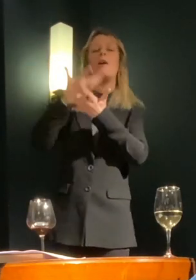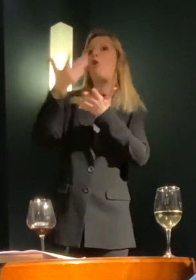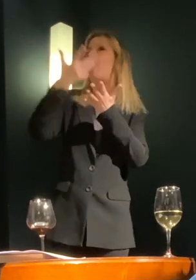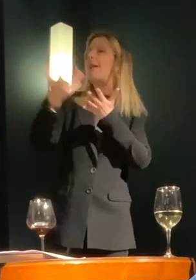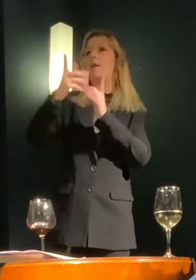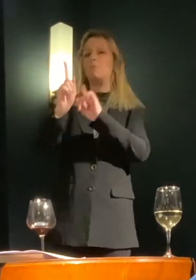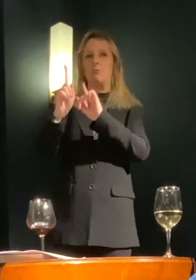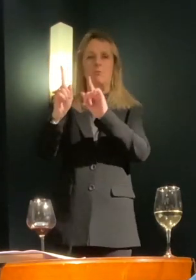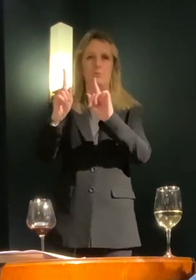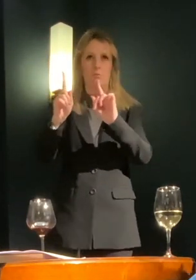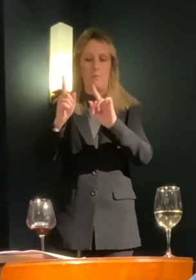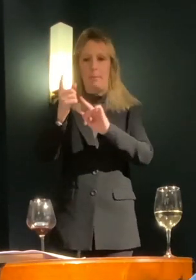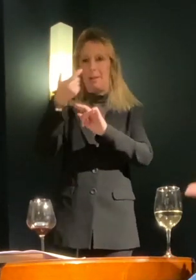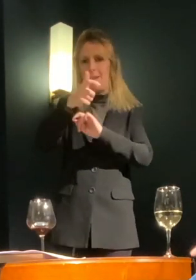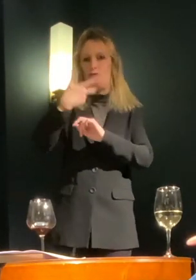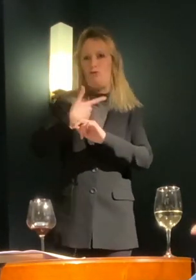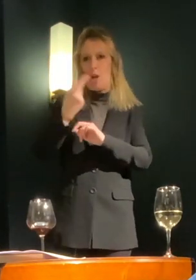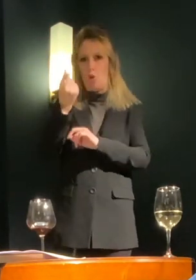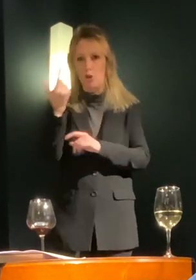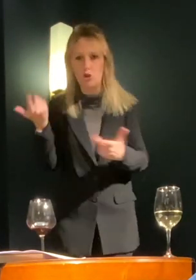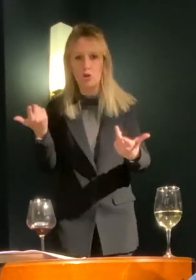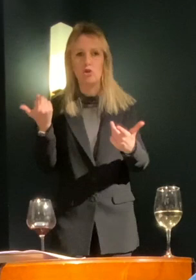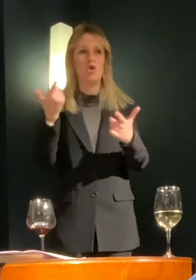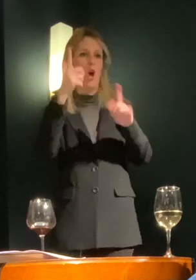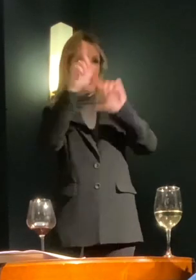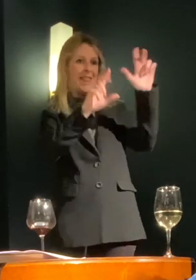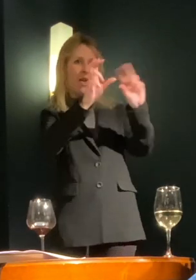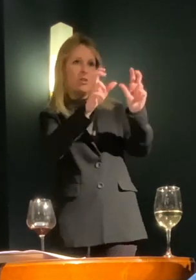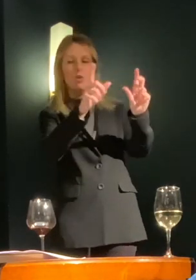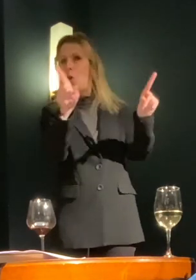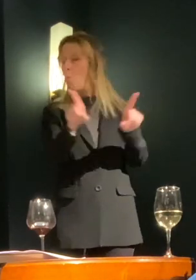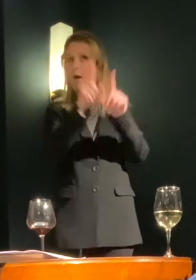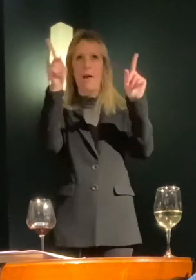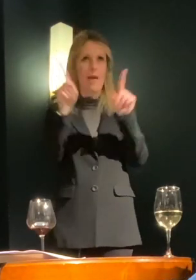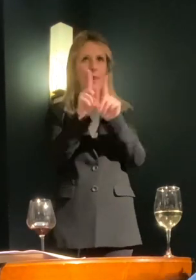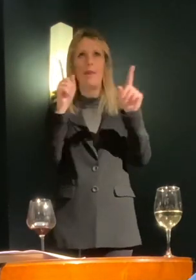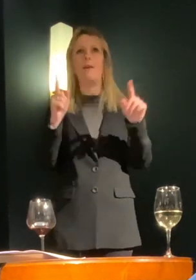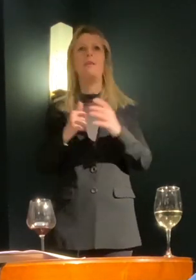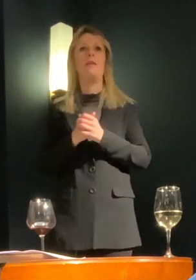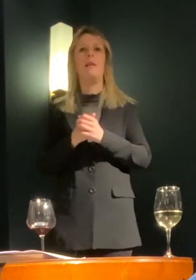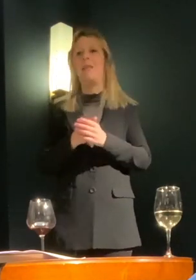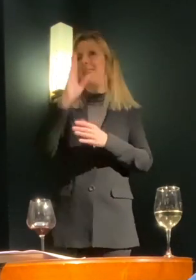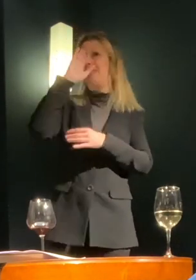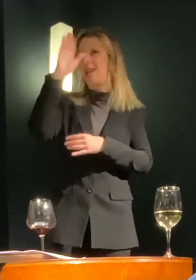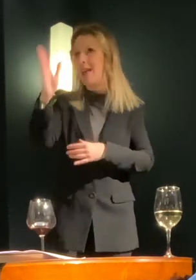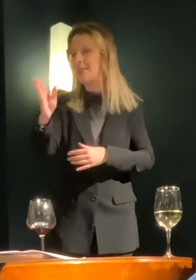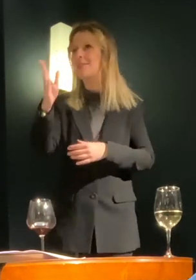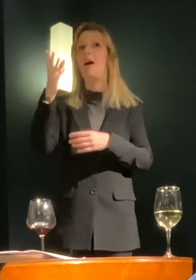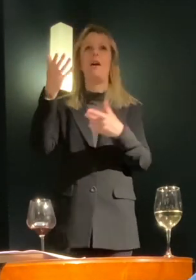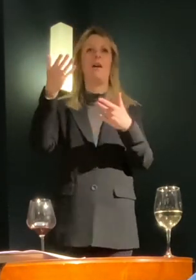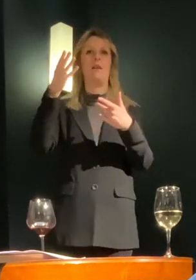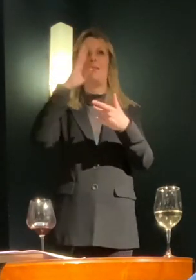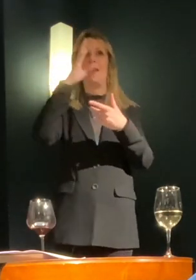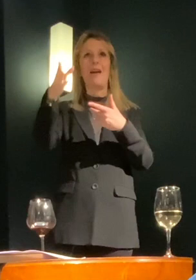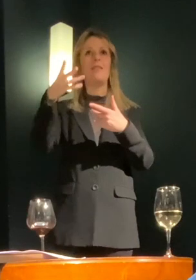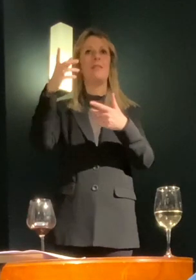proprio hai un costo, hai il programma TV uguale, hai un'urgenza che è dettata, per esempio, alla diretta, per cui tutto quello che deve essere consegnato